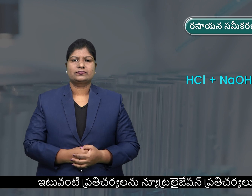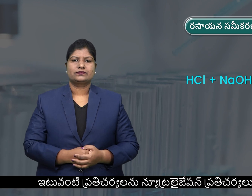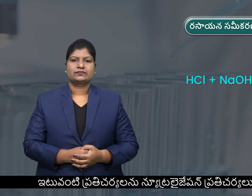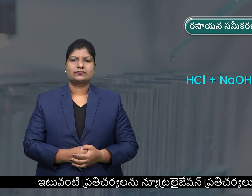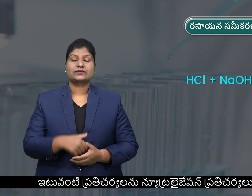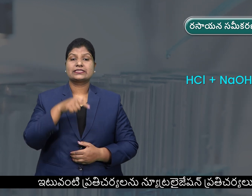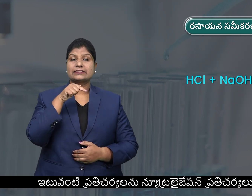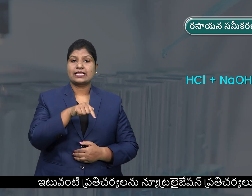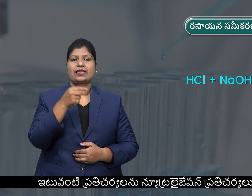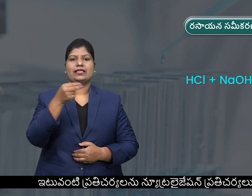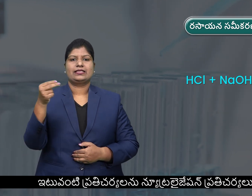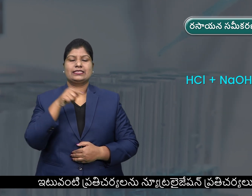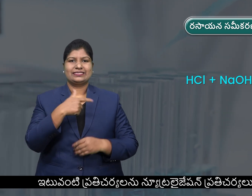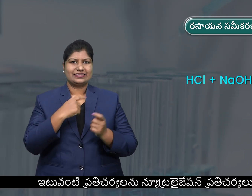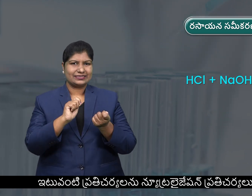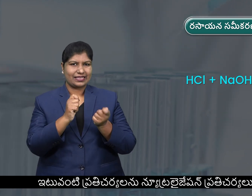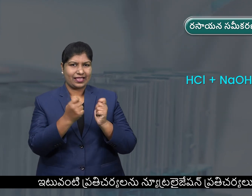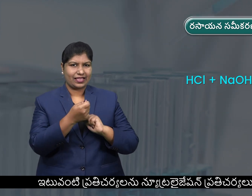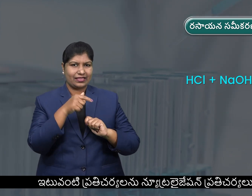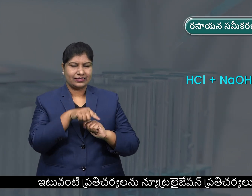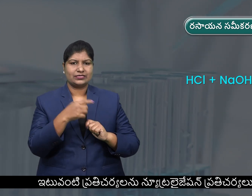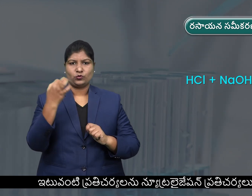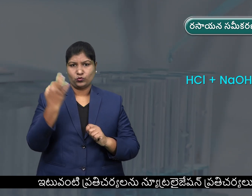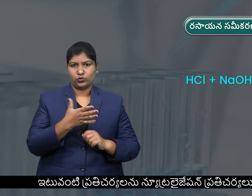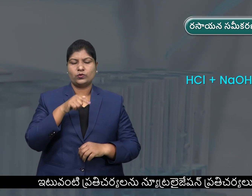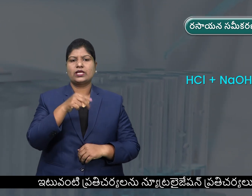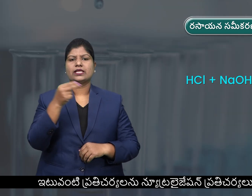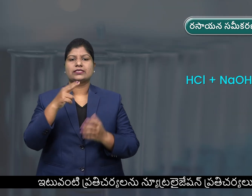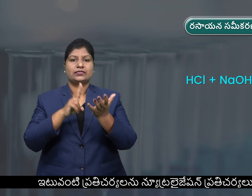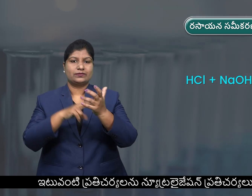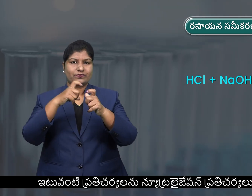ఇటువంటి ప్రతిచర్యలను న్యూట్రలైజేషన్ ప్రతిచర్యలు అంటారు.